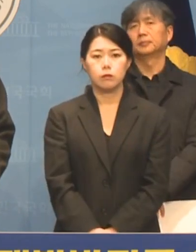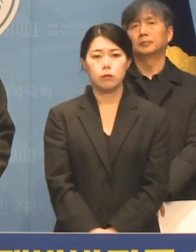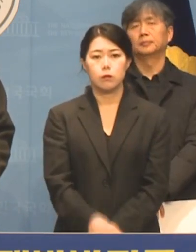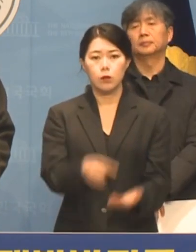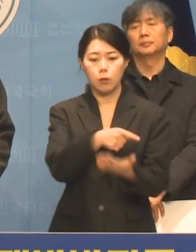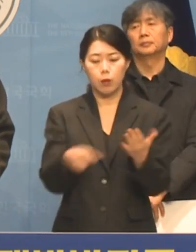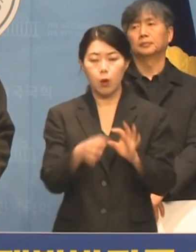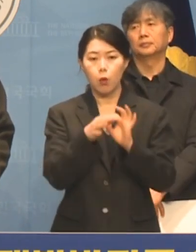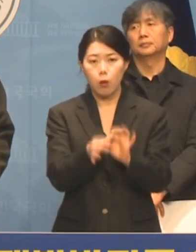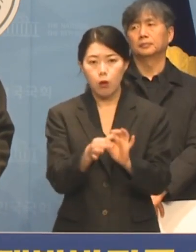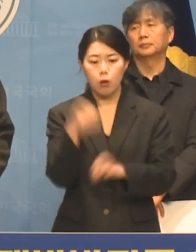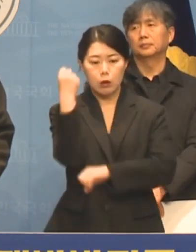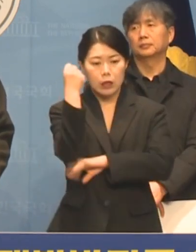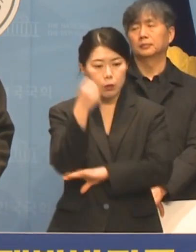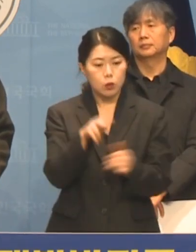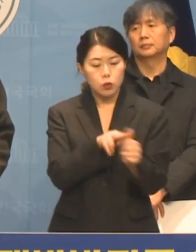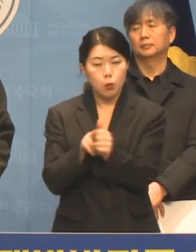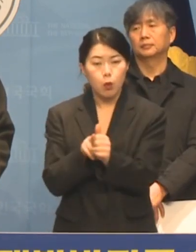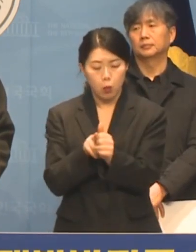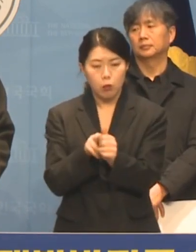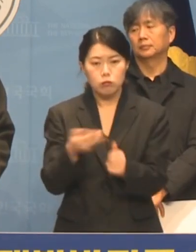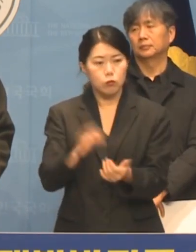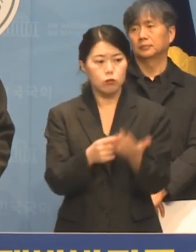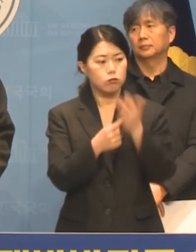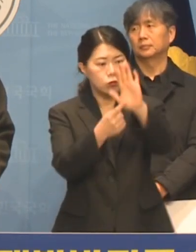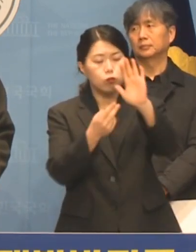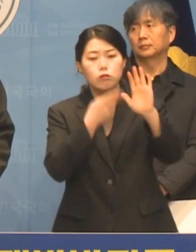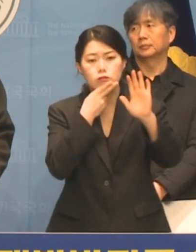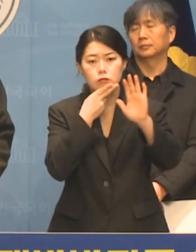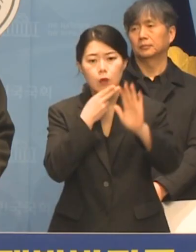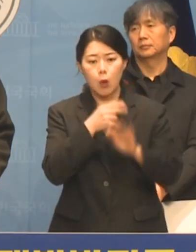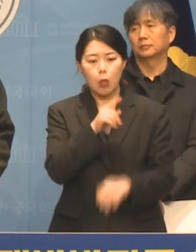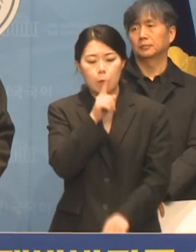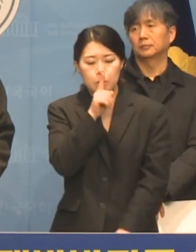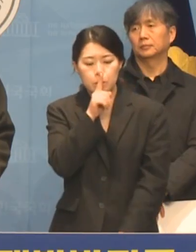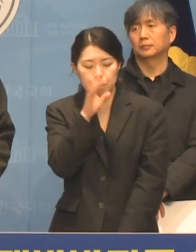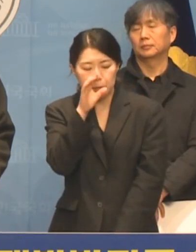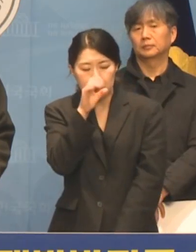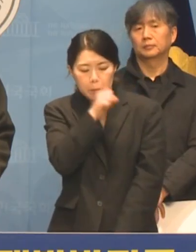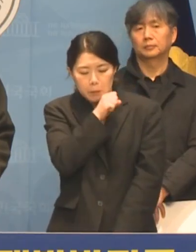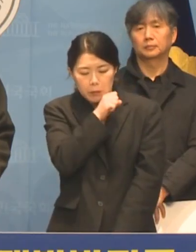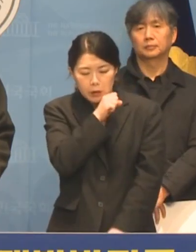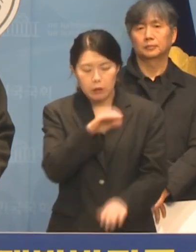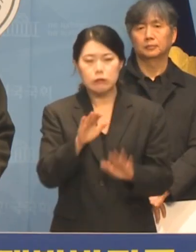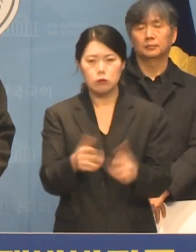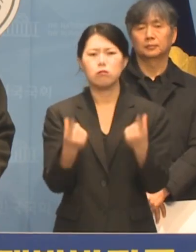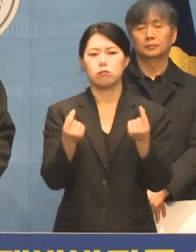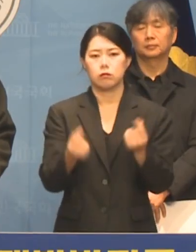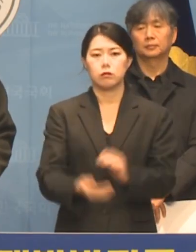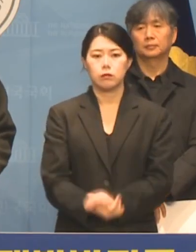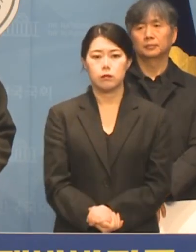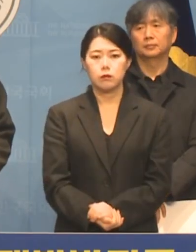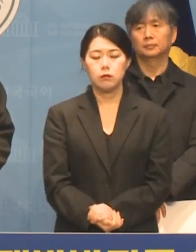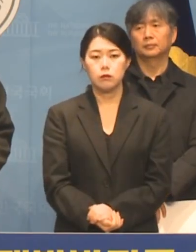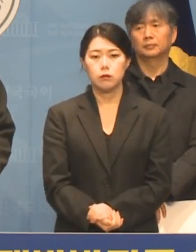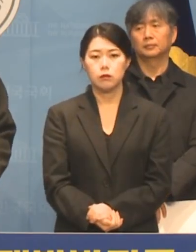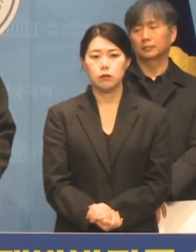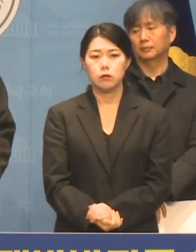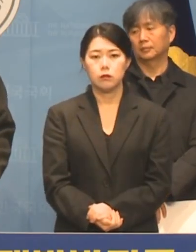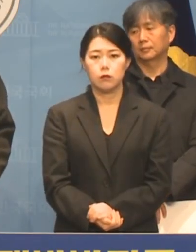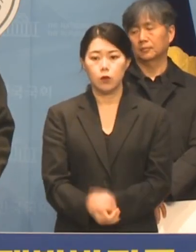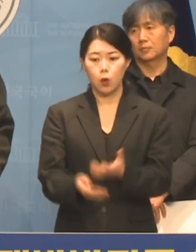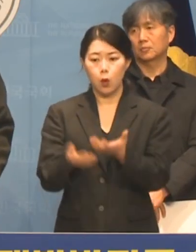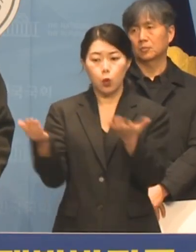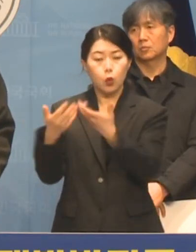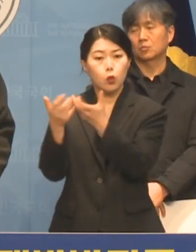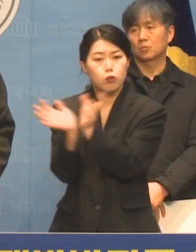재해와 관련된 아주 기본적인 정보들도 공개가 되지 않고 쉬쉬하고 있는 것이 오늘날의 현실입니다. 여기서